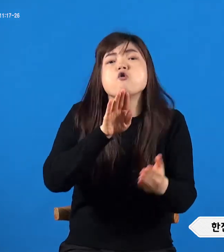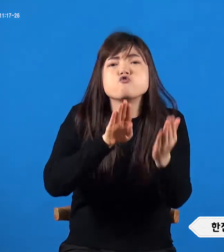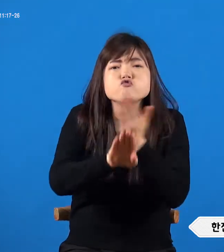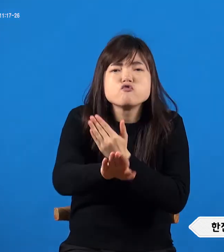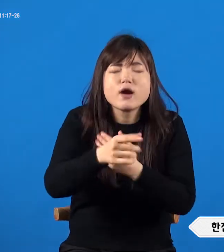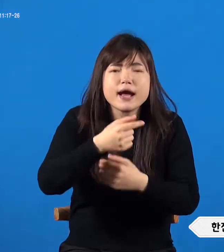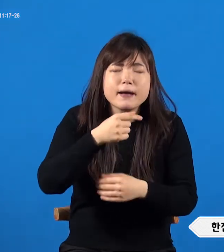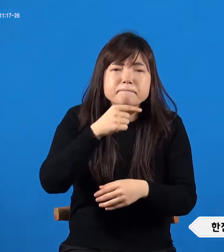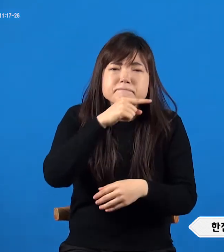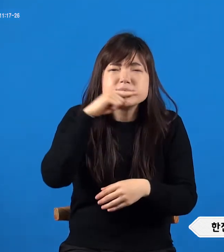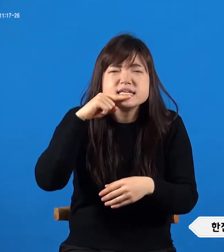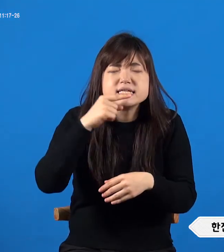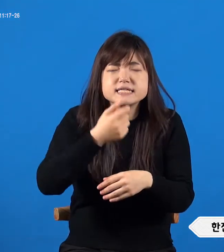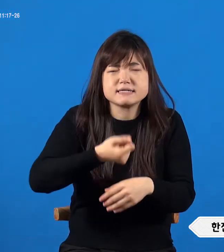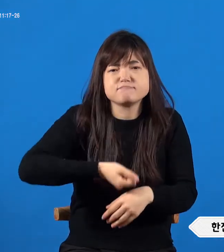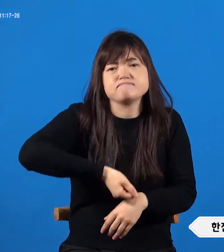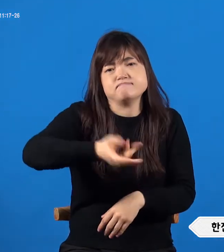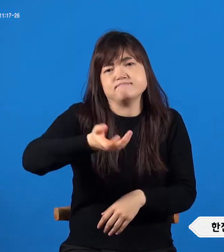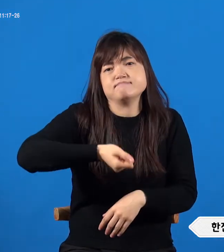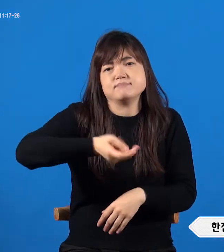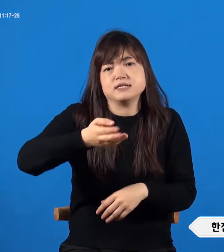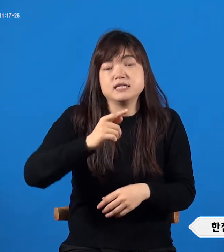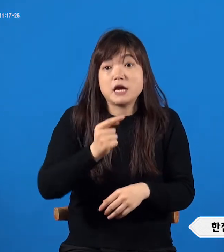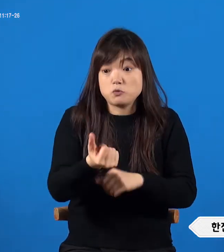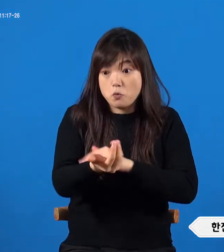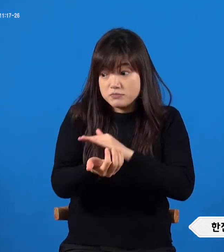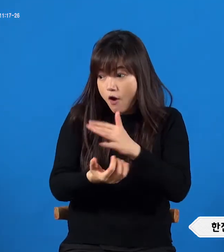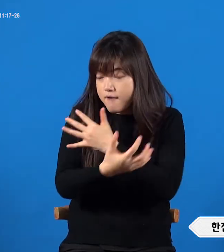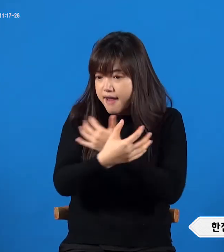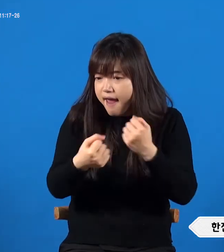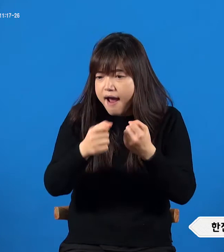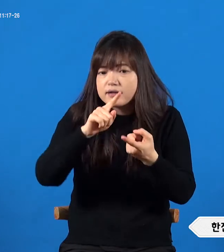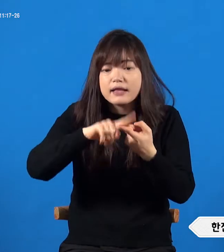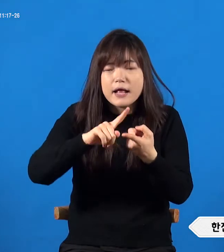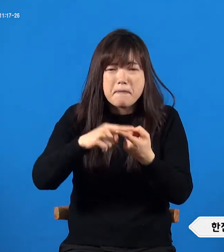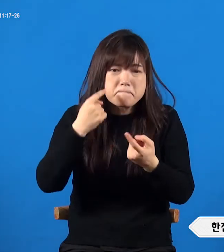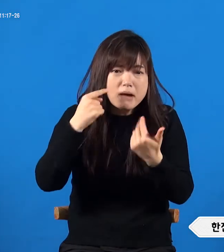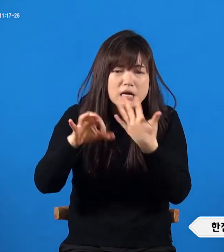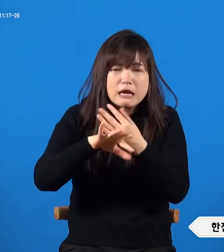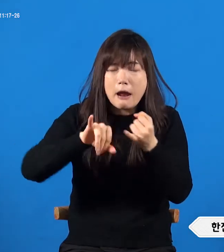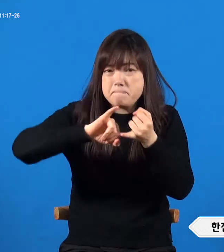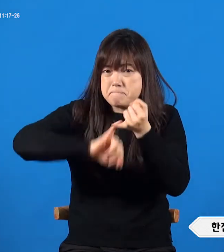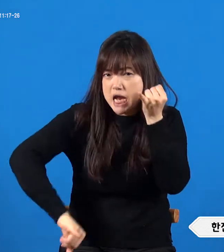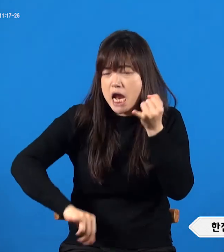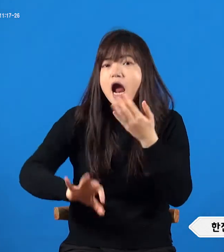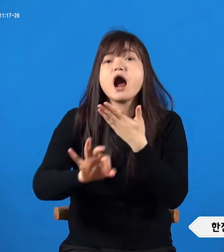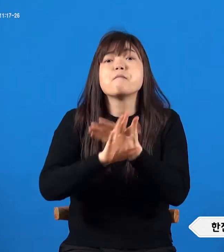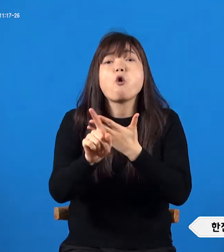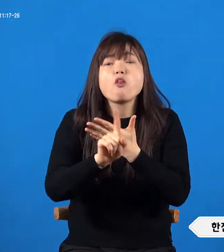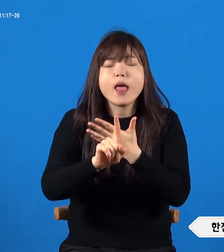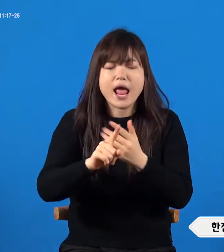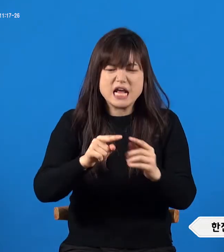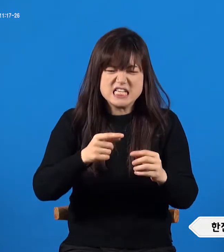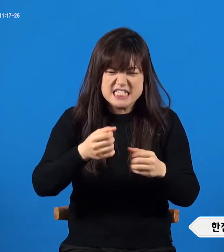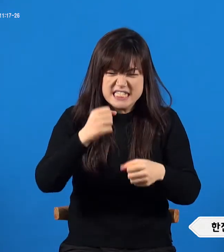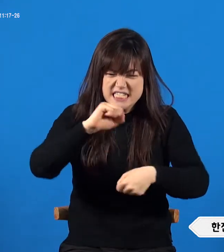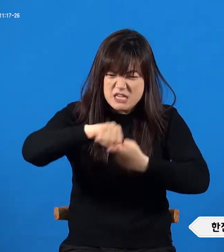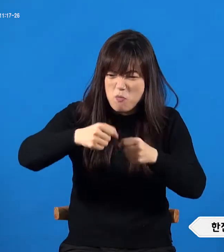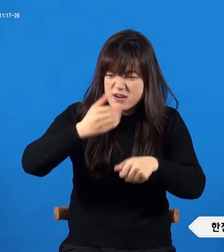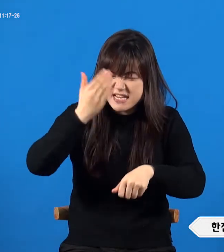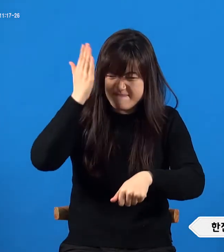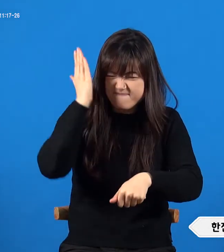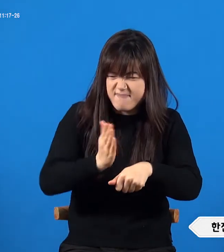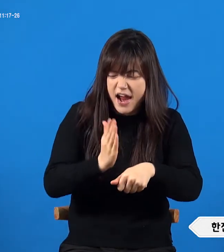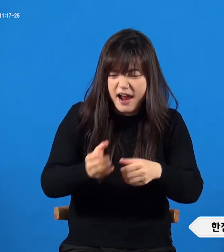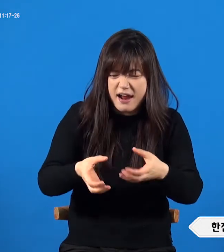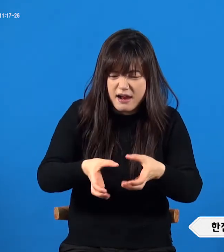뿌립니다. 그것은 우리가 방금 맺은 언약을 깨트리는 사람이 있으면 이 제물이 토막난 것처럼